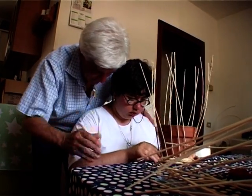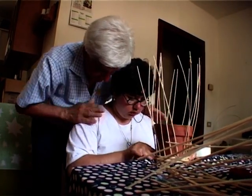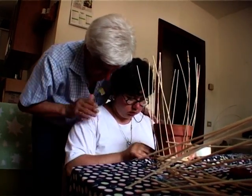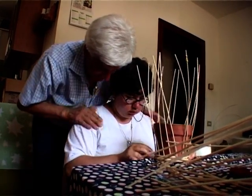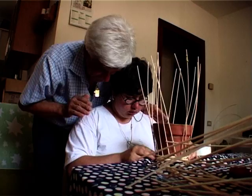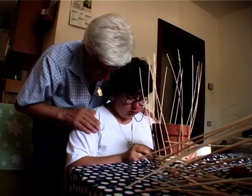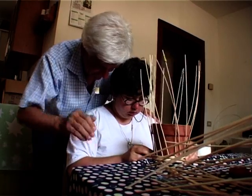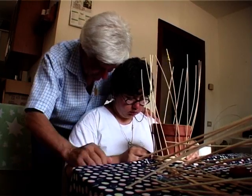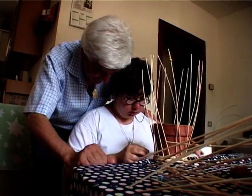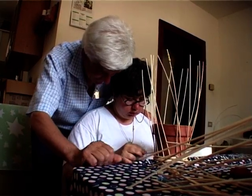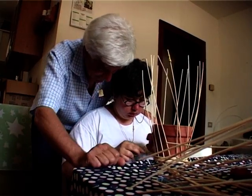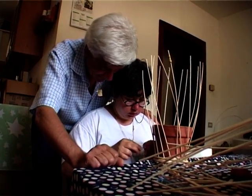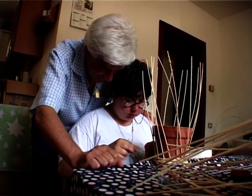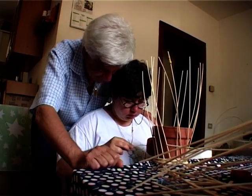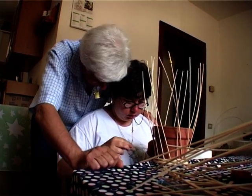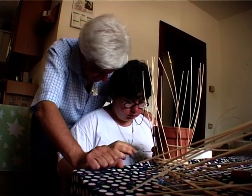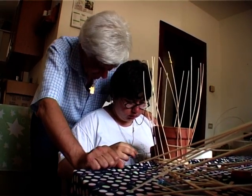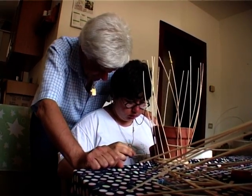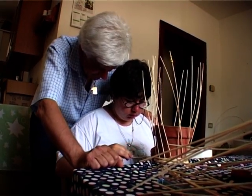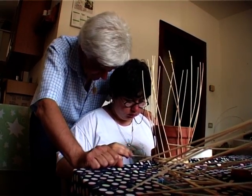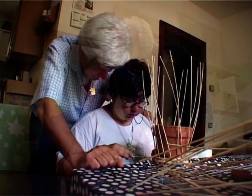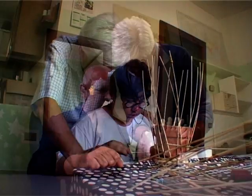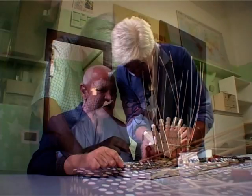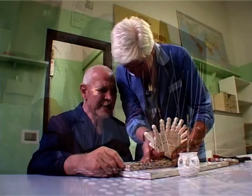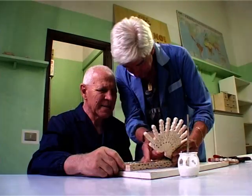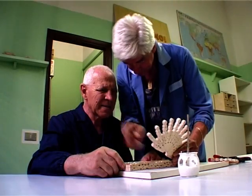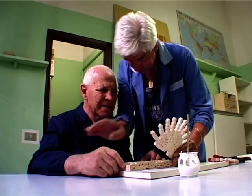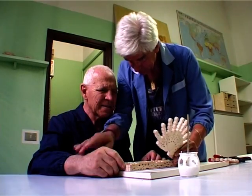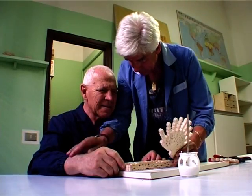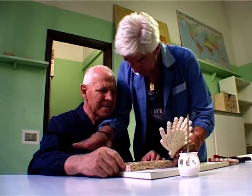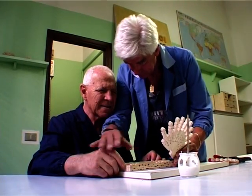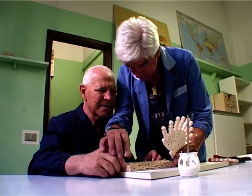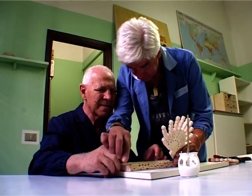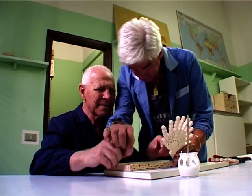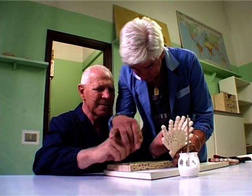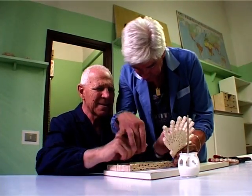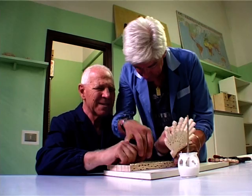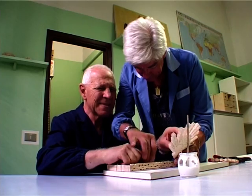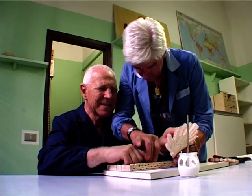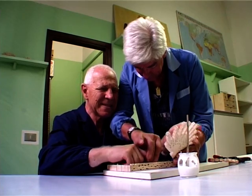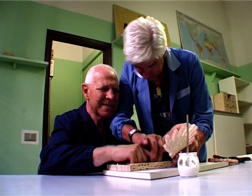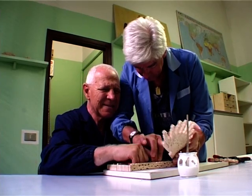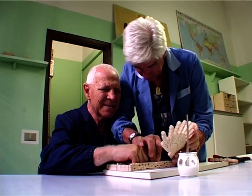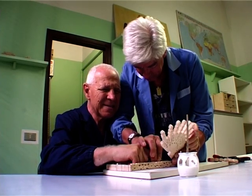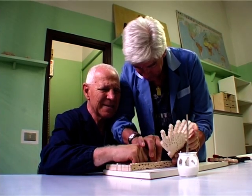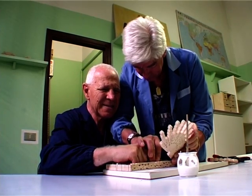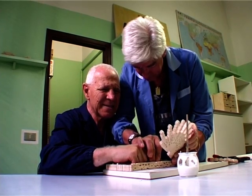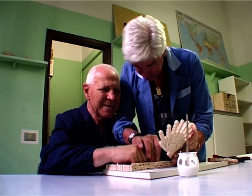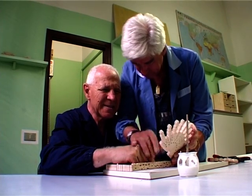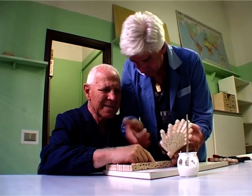Va bene. Sì. Per tutti il lavoro non rappresenta solo una sicurezza economica, ma un